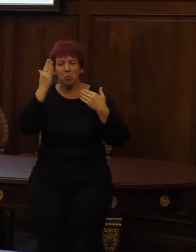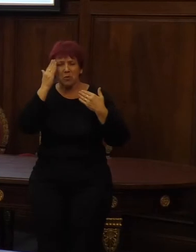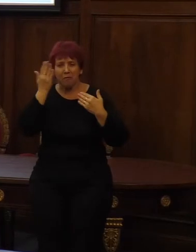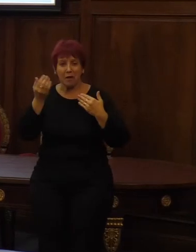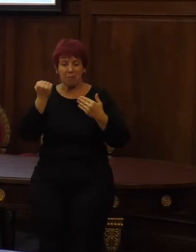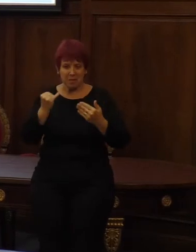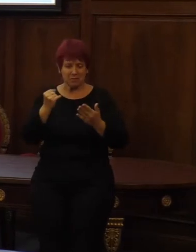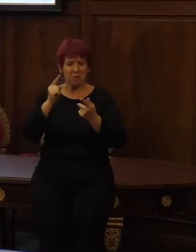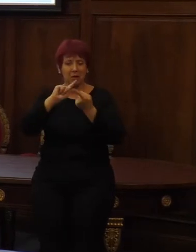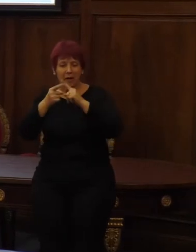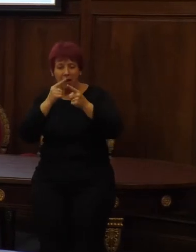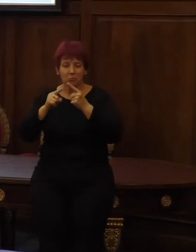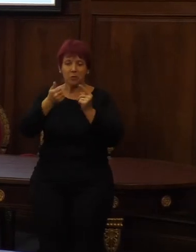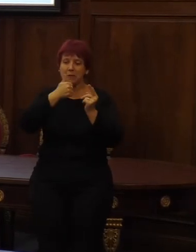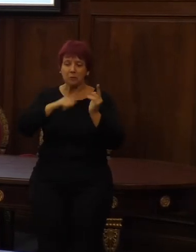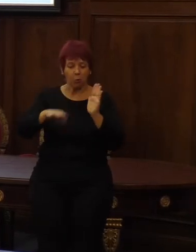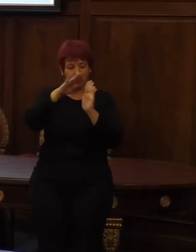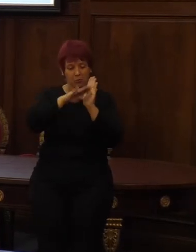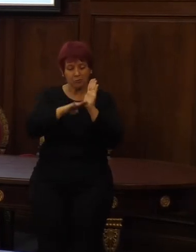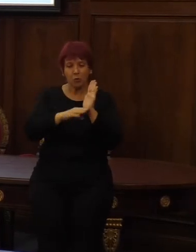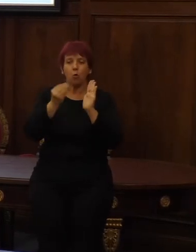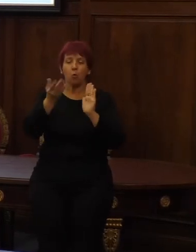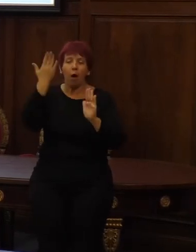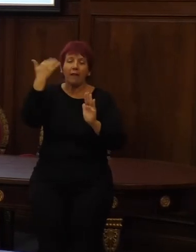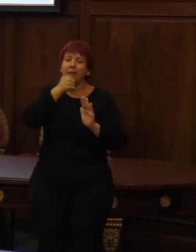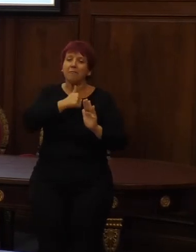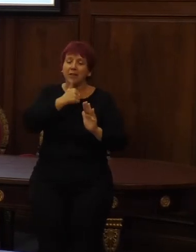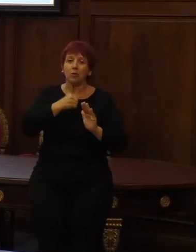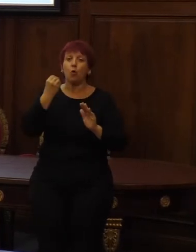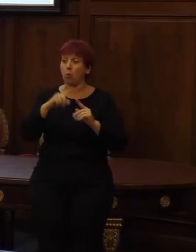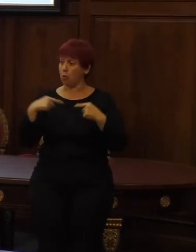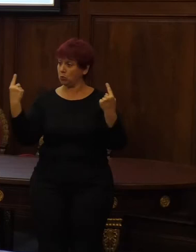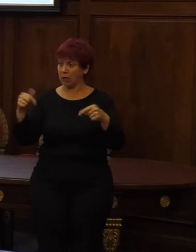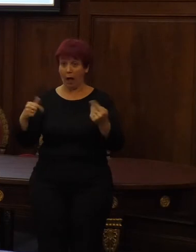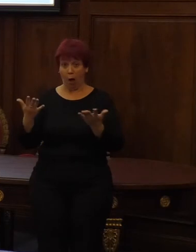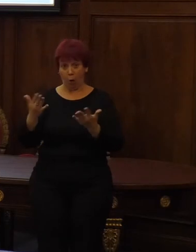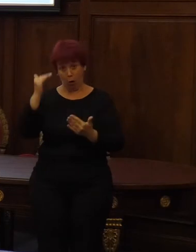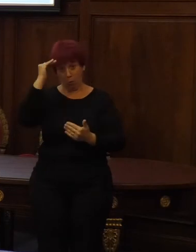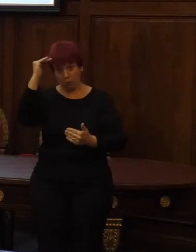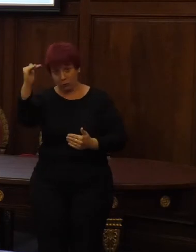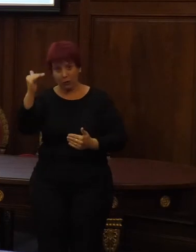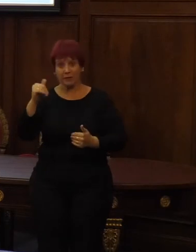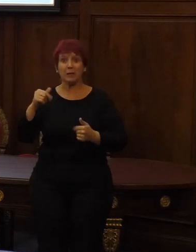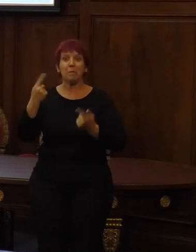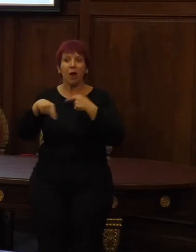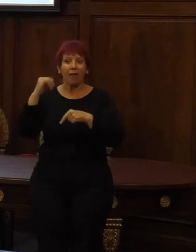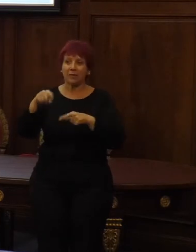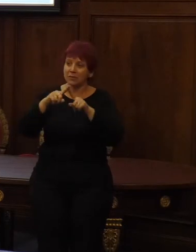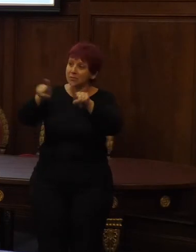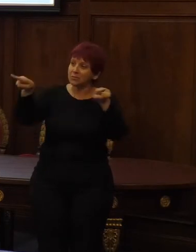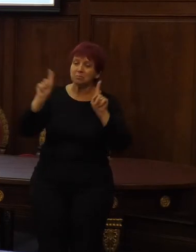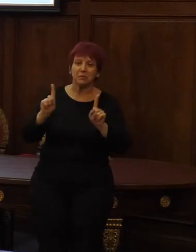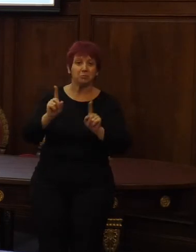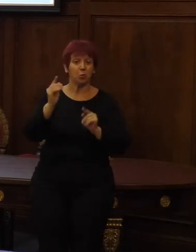algunas relaciones, la vieja relación docente-estudiante, la relación presupuestal, las actividades,